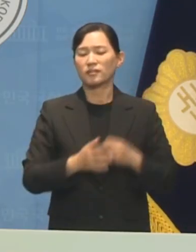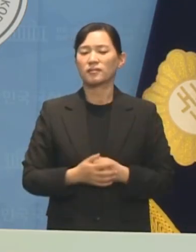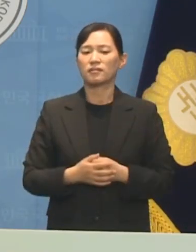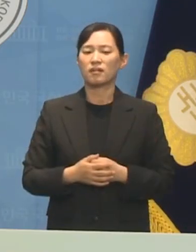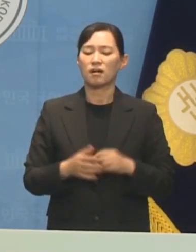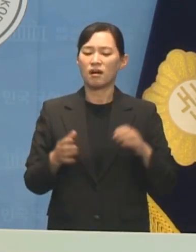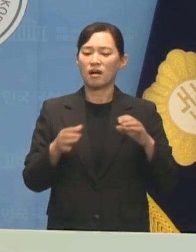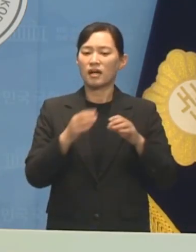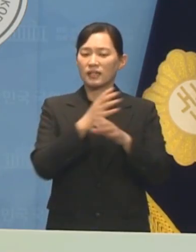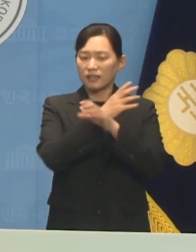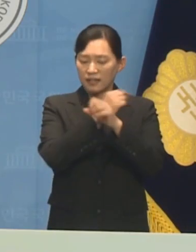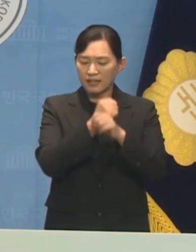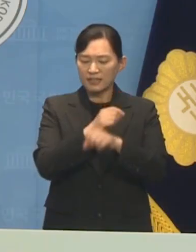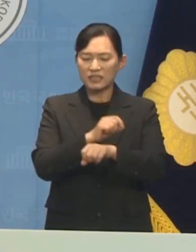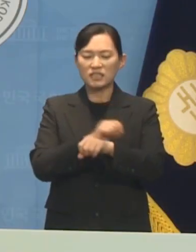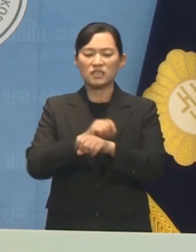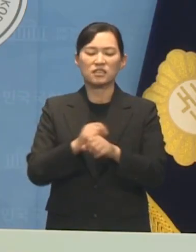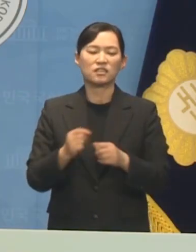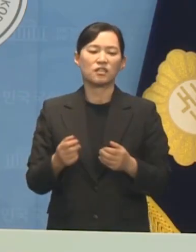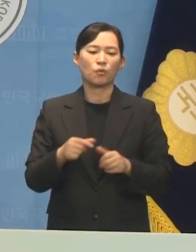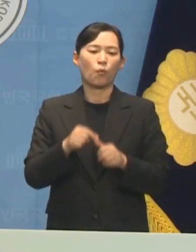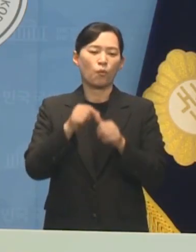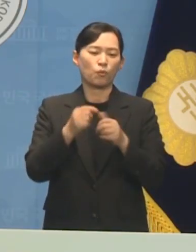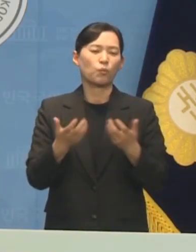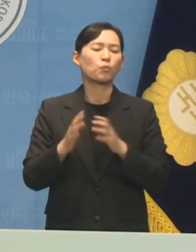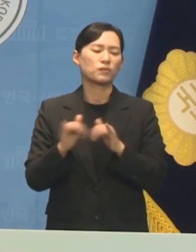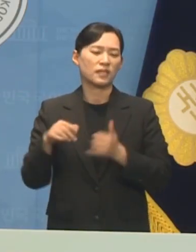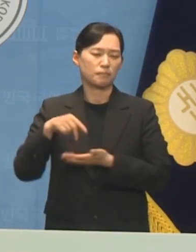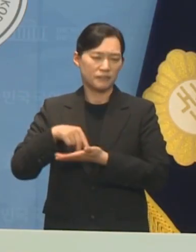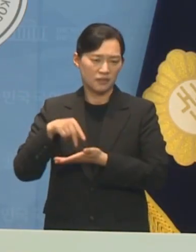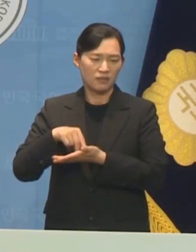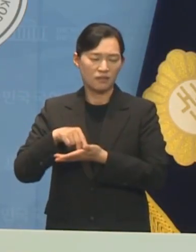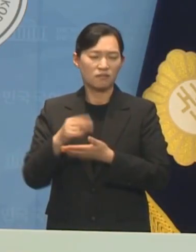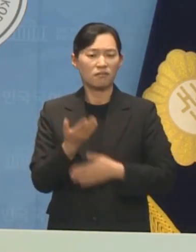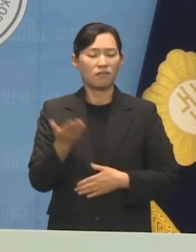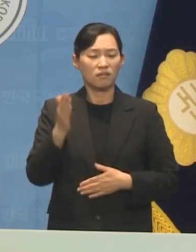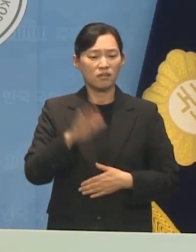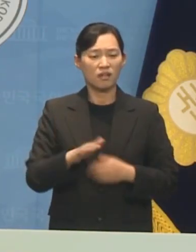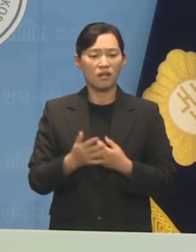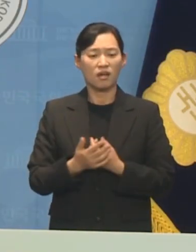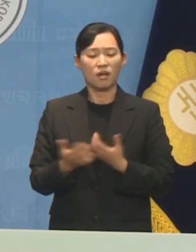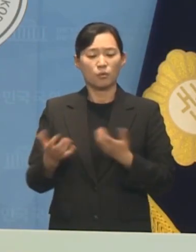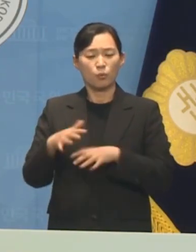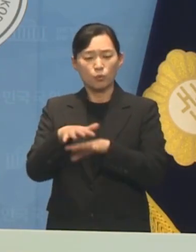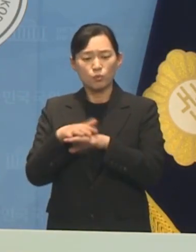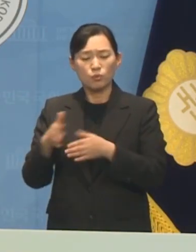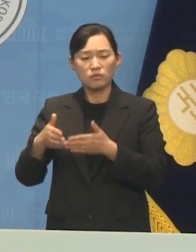청원아이스와 계약한 특수고용 노동자 신분이었습니다. 하지만 노조 설립